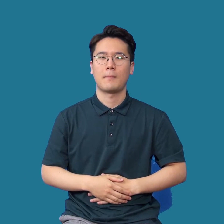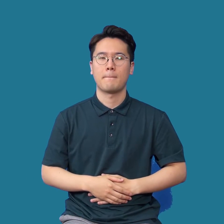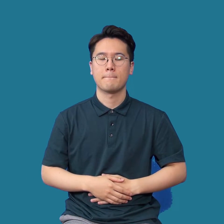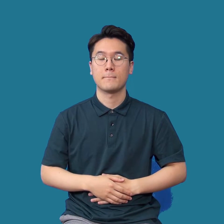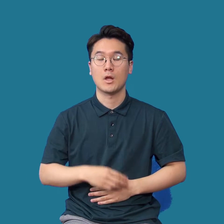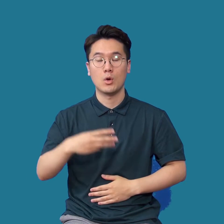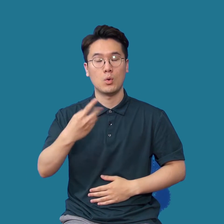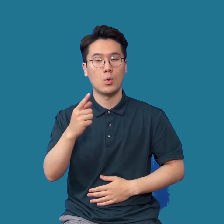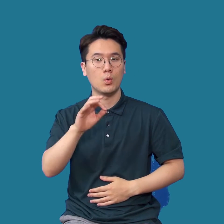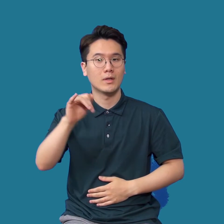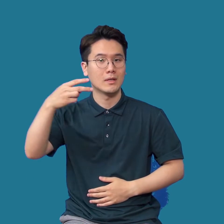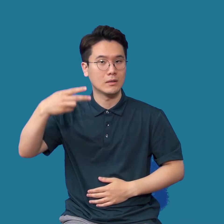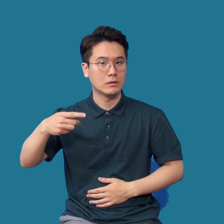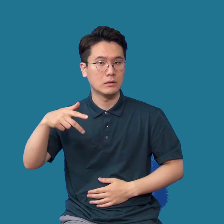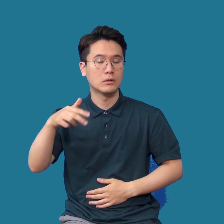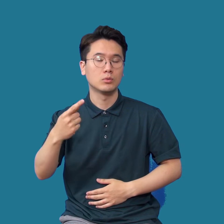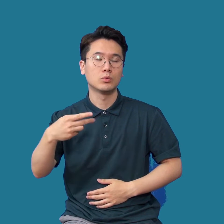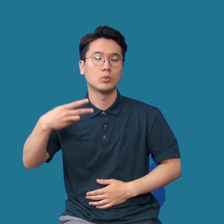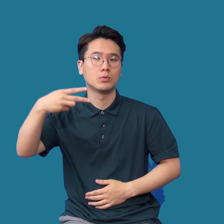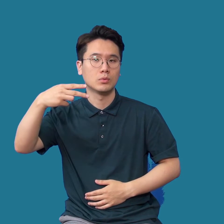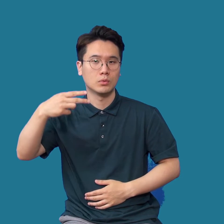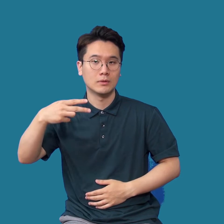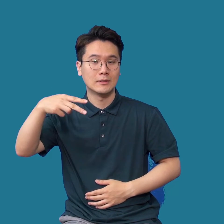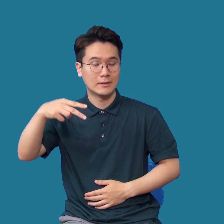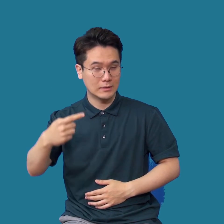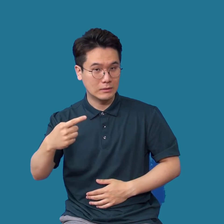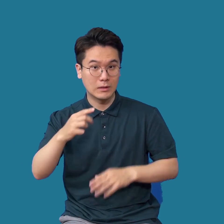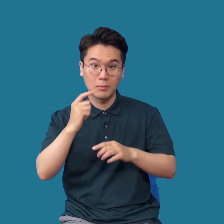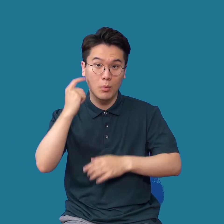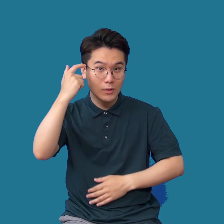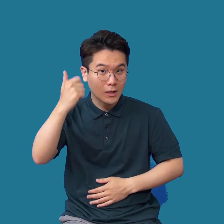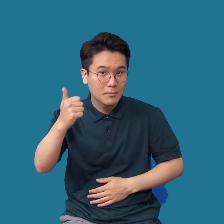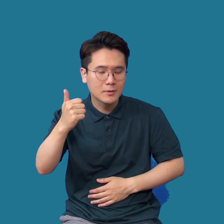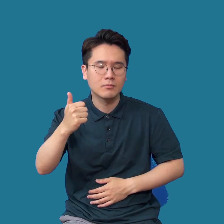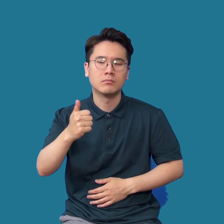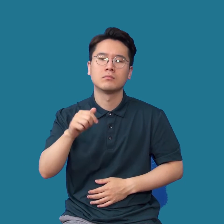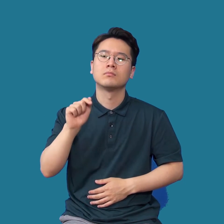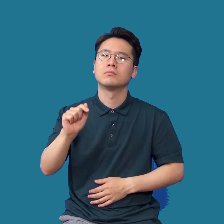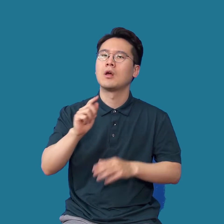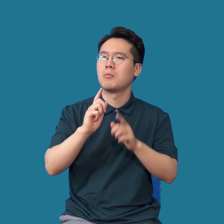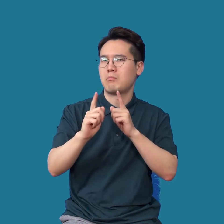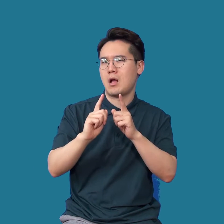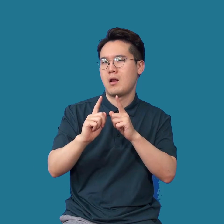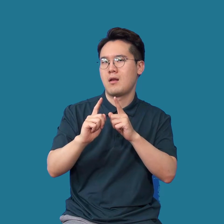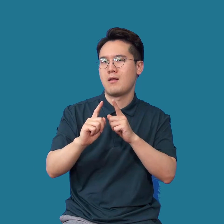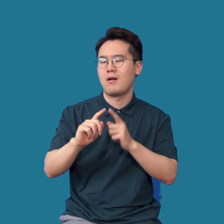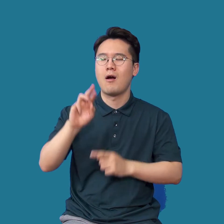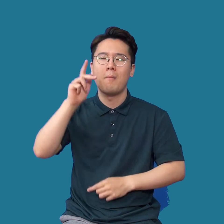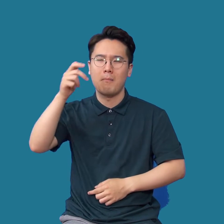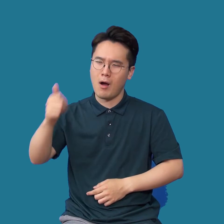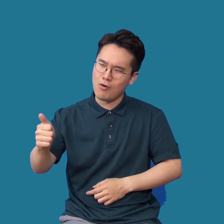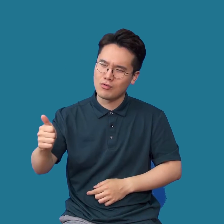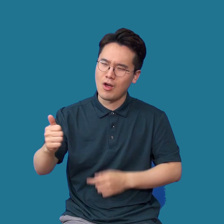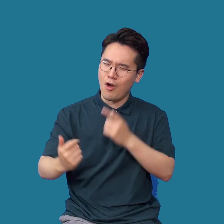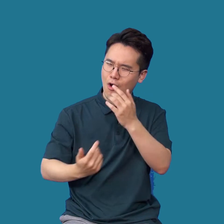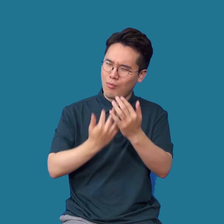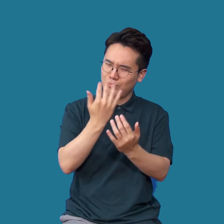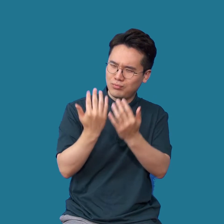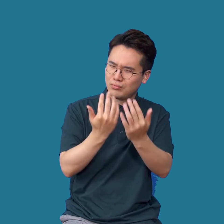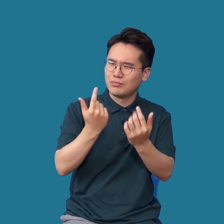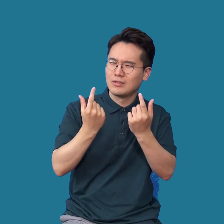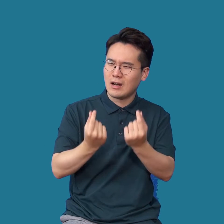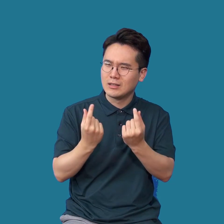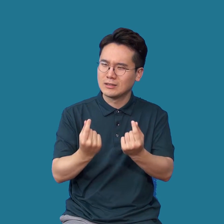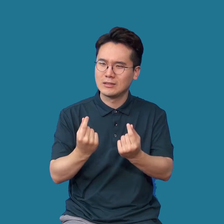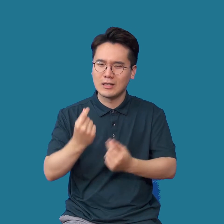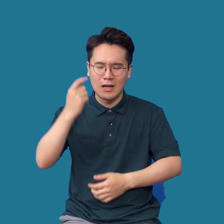존스 목사는 바울의 이 구원론을 가리켜서 불꽃 같은 논리라고 했습니다. Logic on